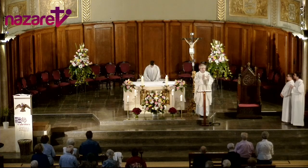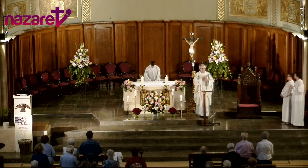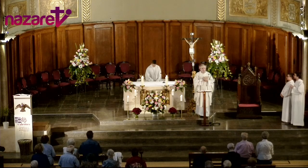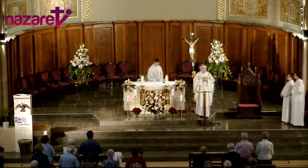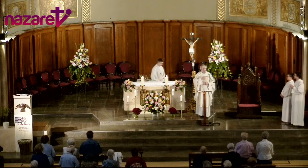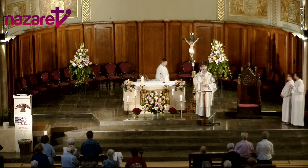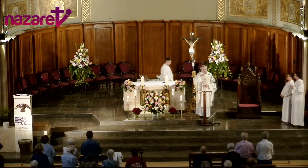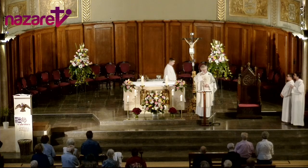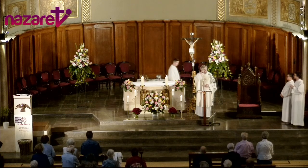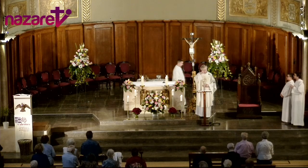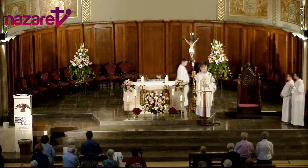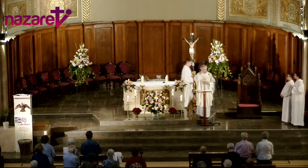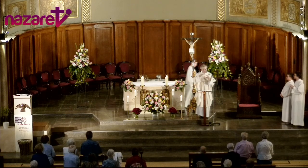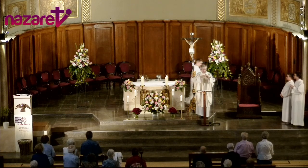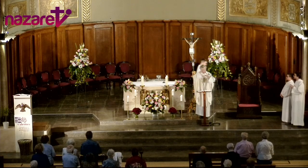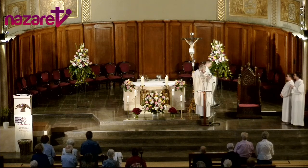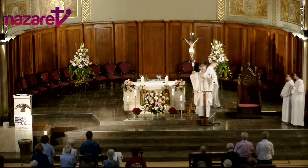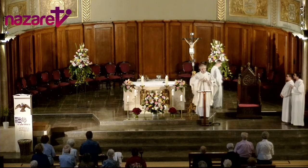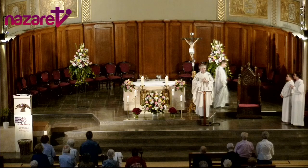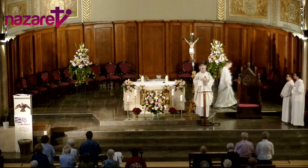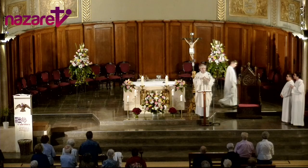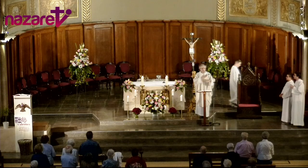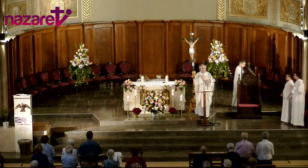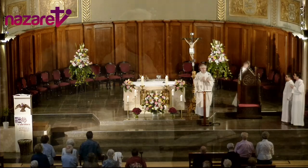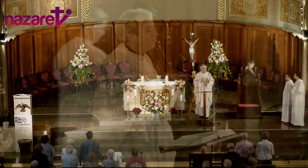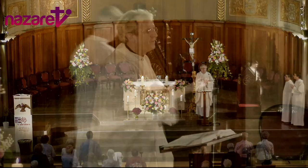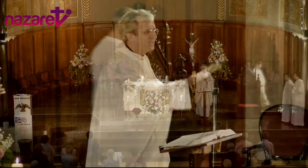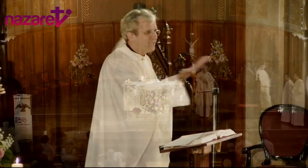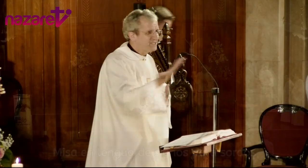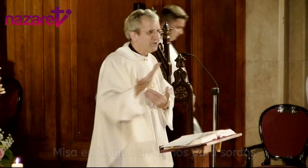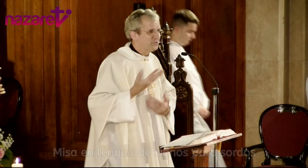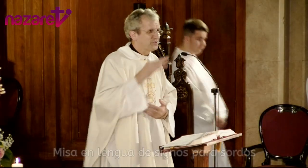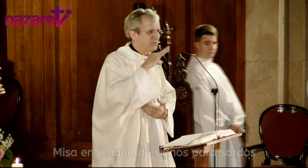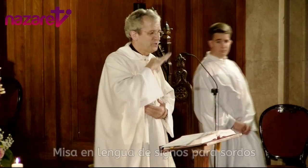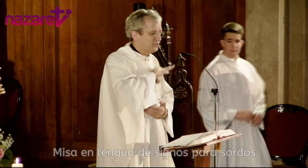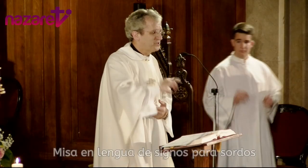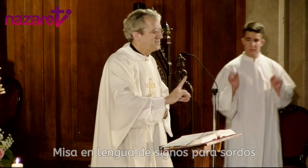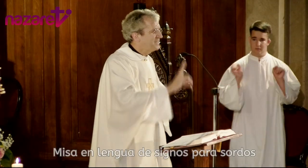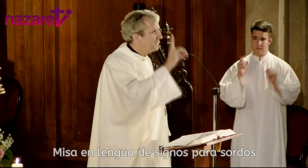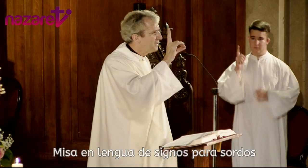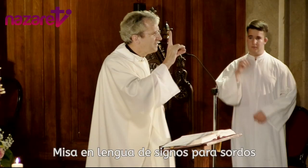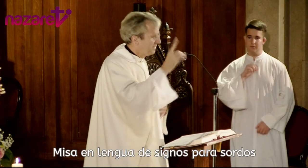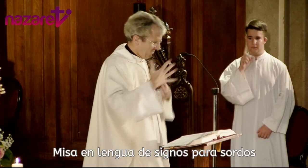Jesucristo, el amor de Dios Padre y la comunión del Espíritu Santo estén con todos vosotros. Y con tu